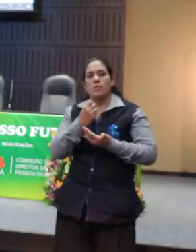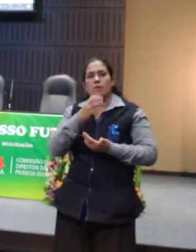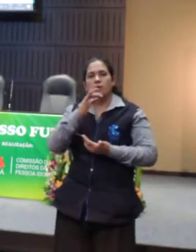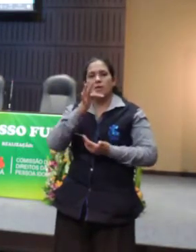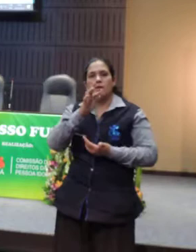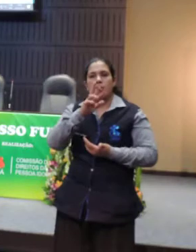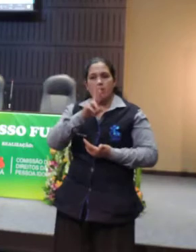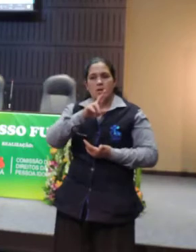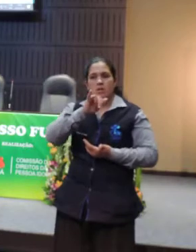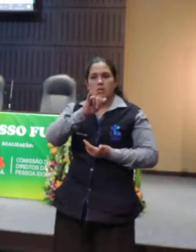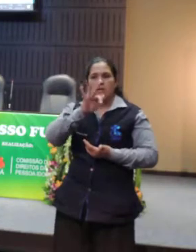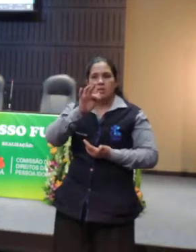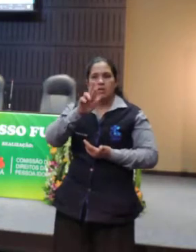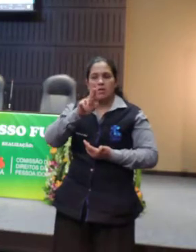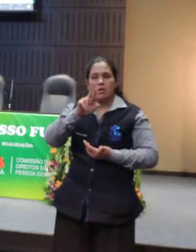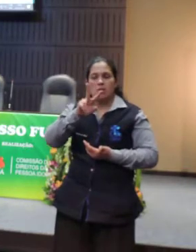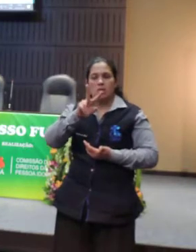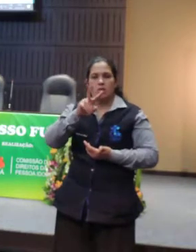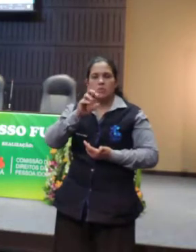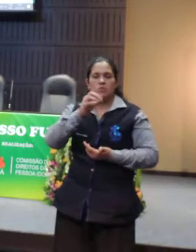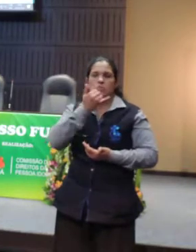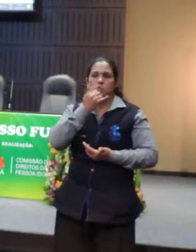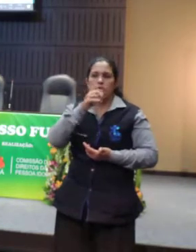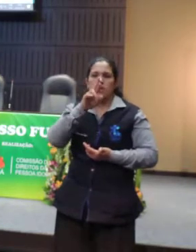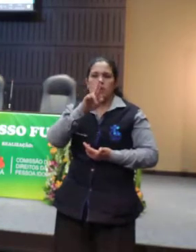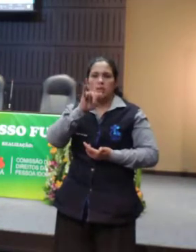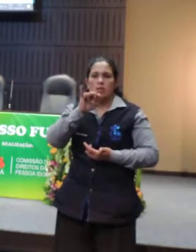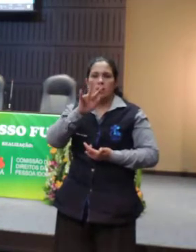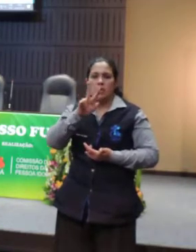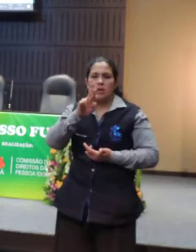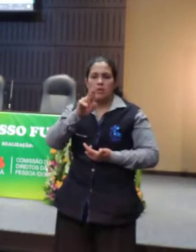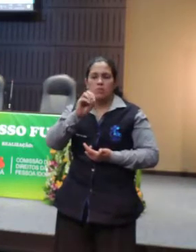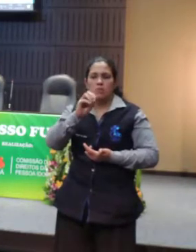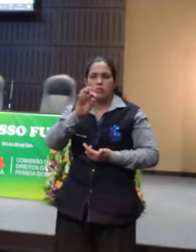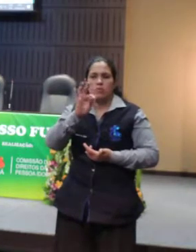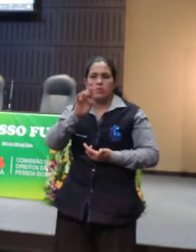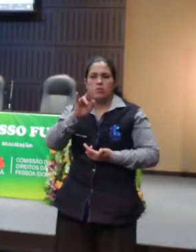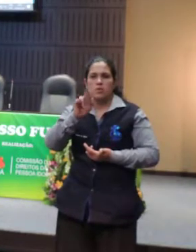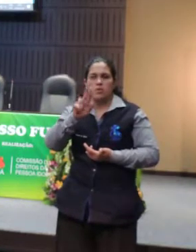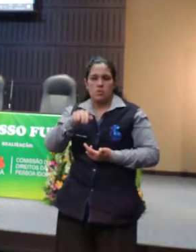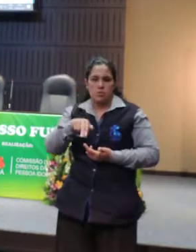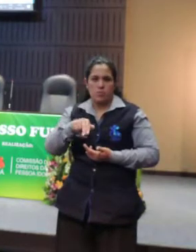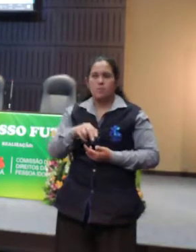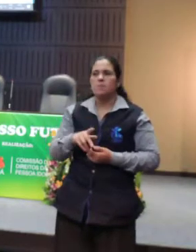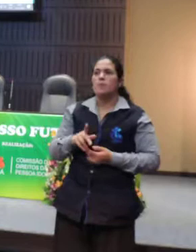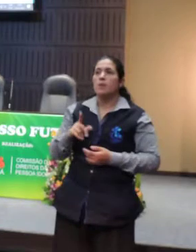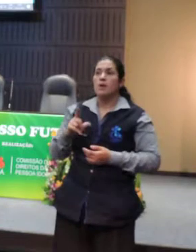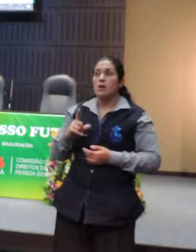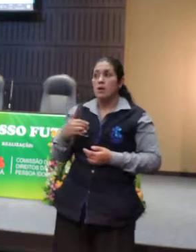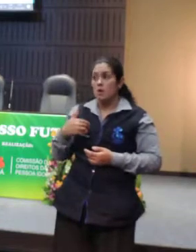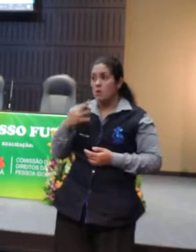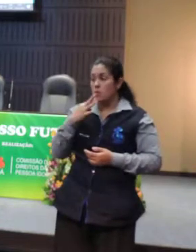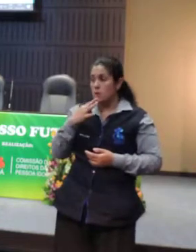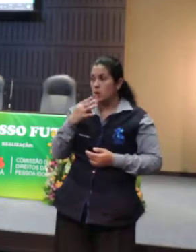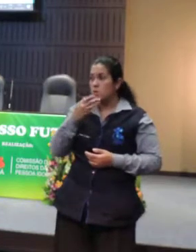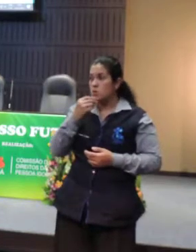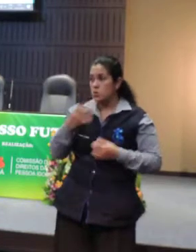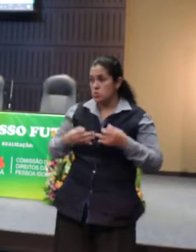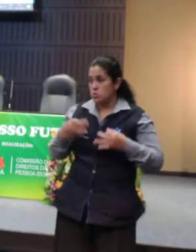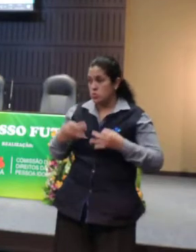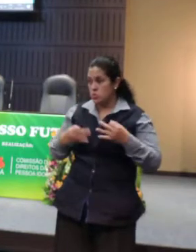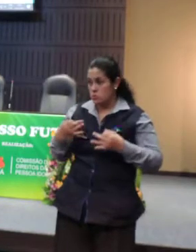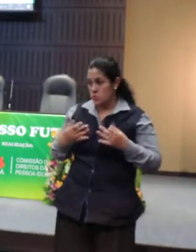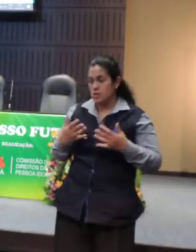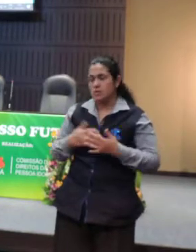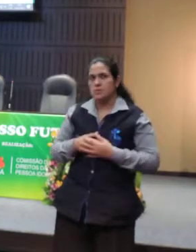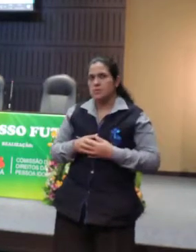Viu. Isso daí está dando Alzheimer em todo mundo. Pô, para que você vai tomar um? Eu conheço um juiz. Tá. Eu